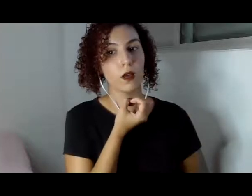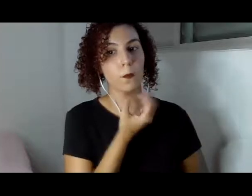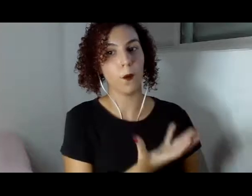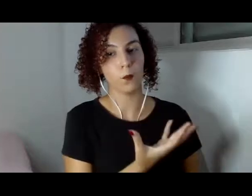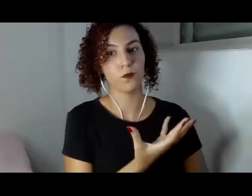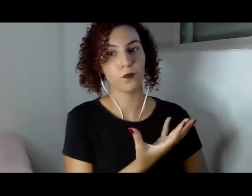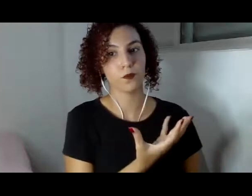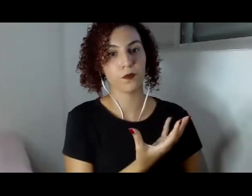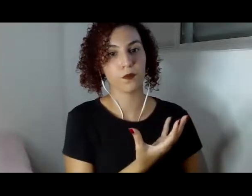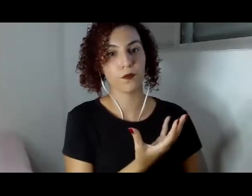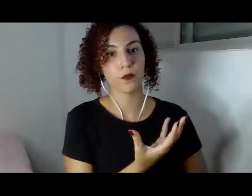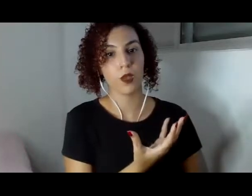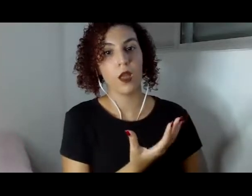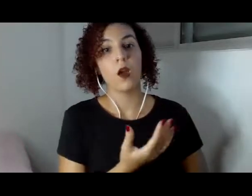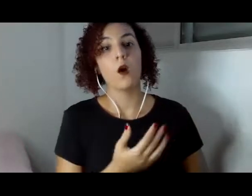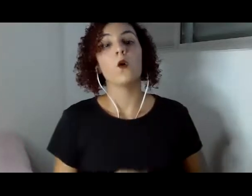Bom.